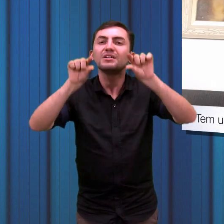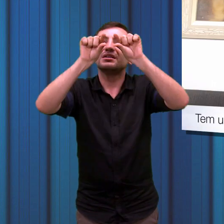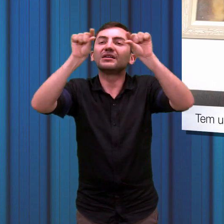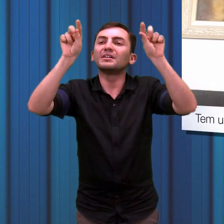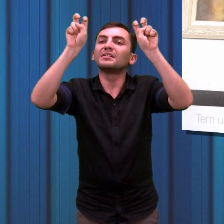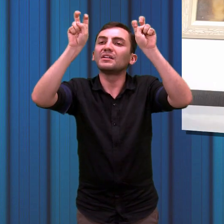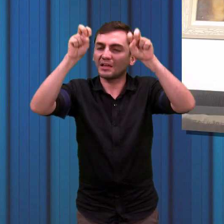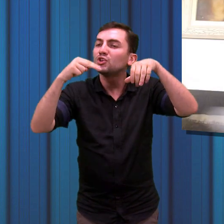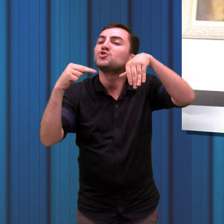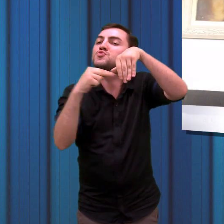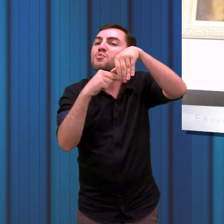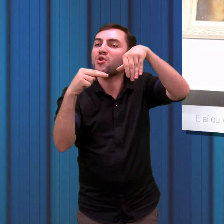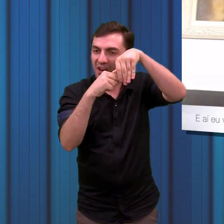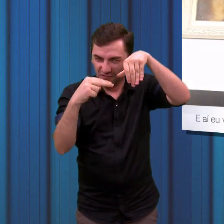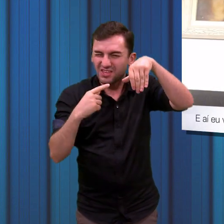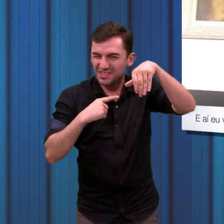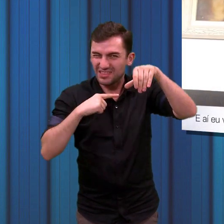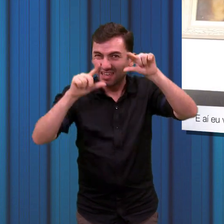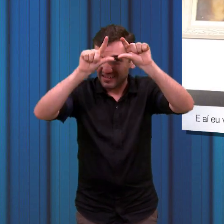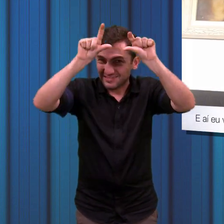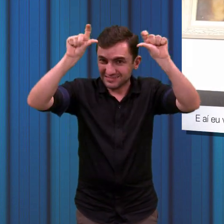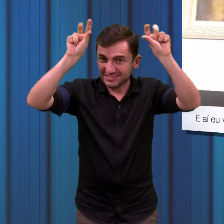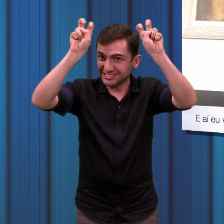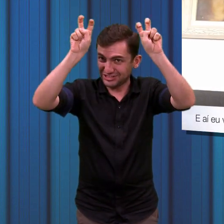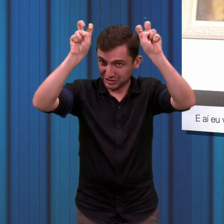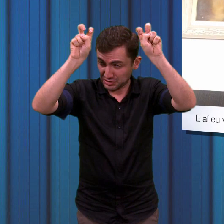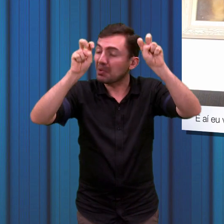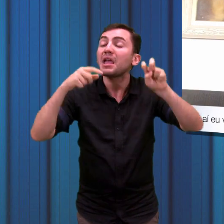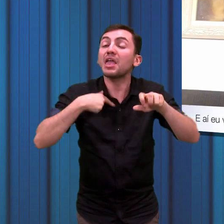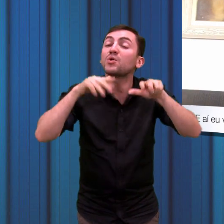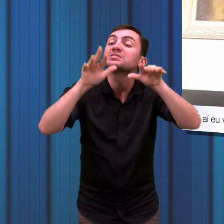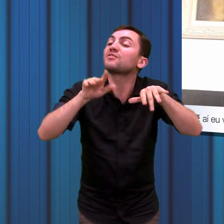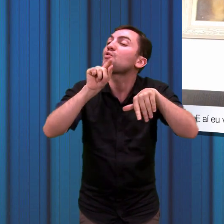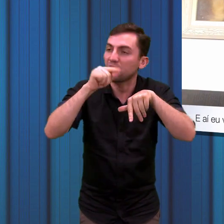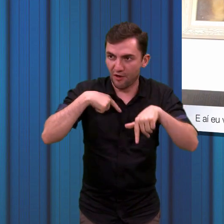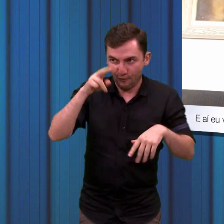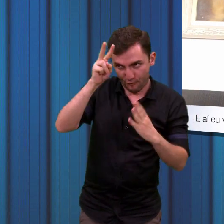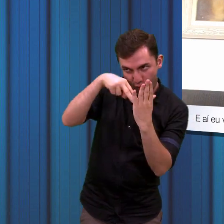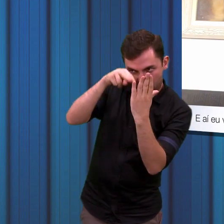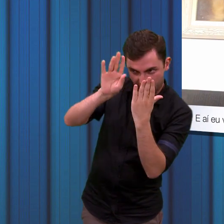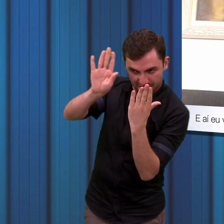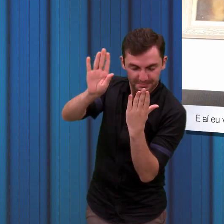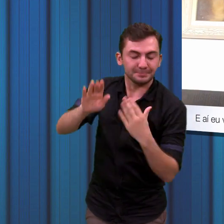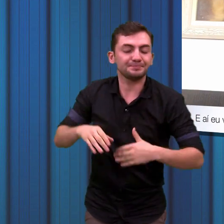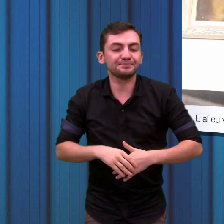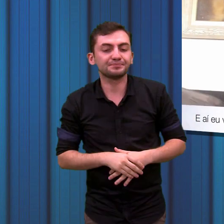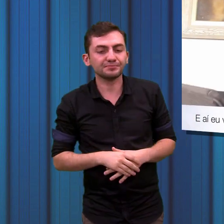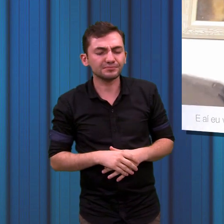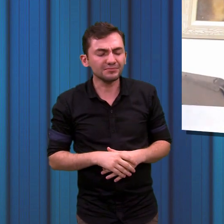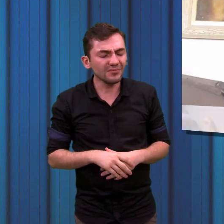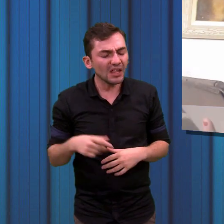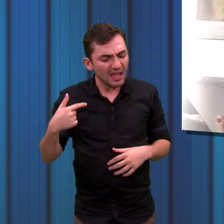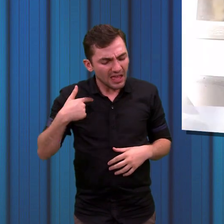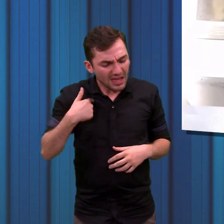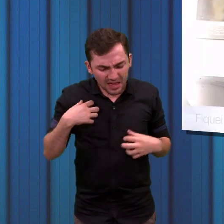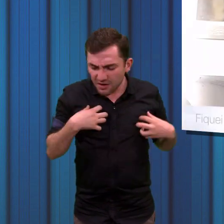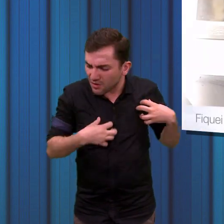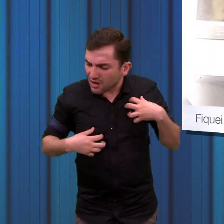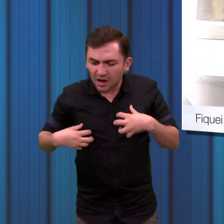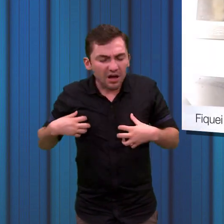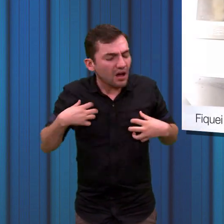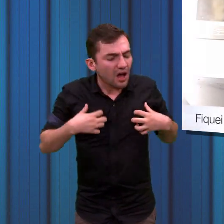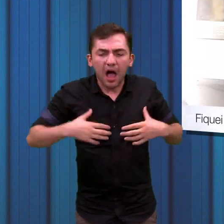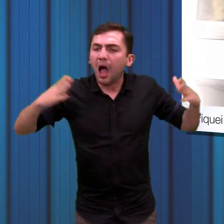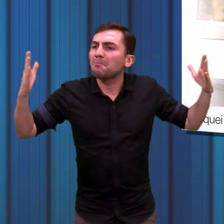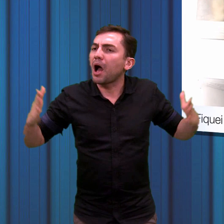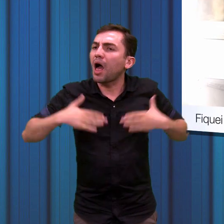chamado A Tomografia. E aí eu vou ler um pedacinho para vocês do que eu escrevi na época.